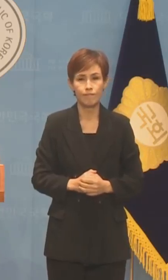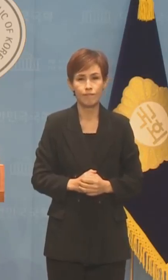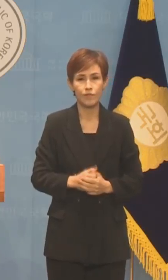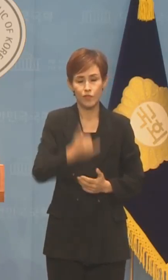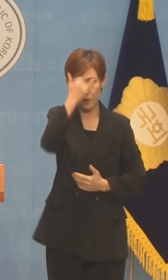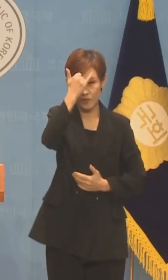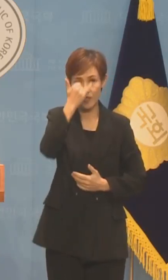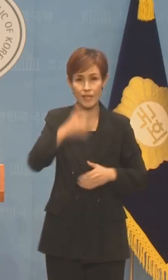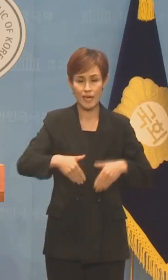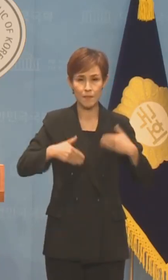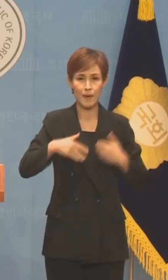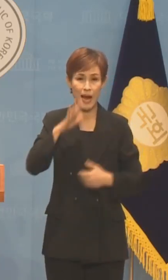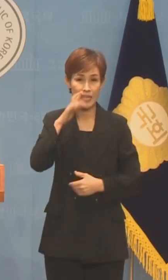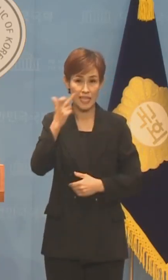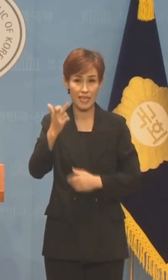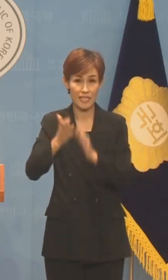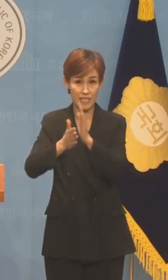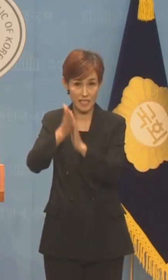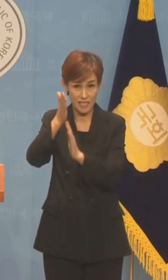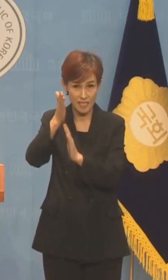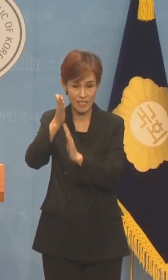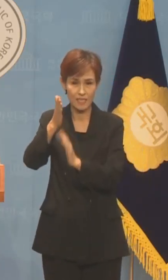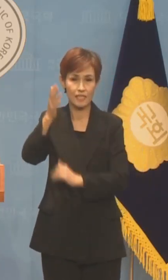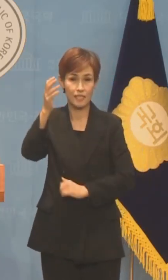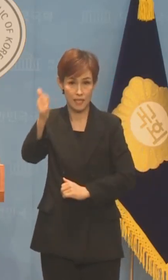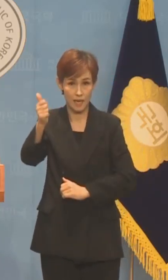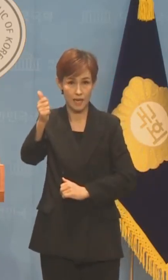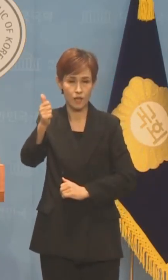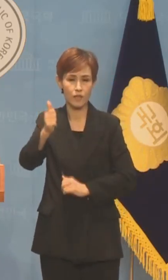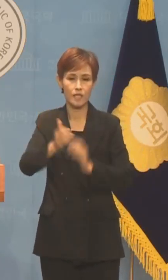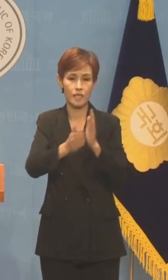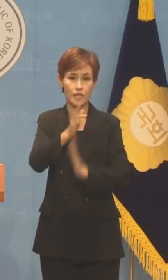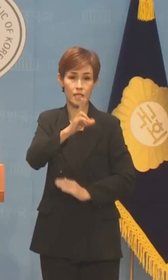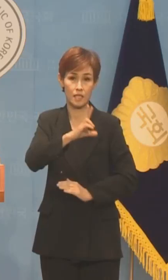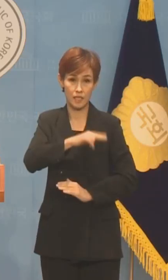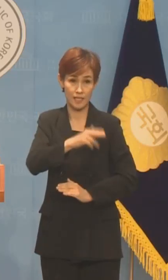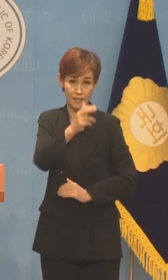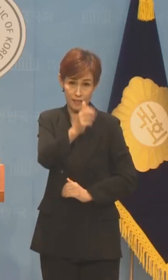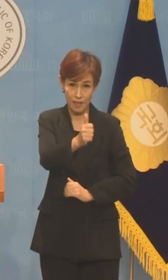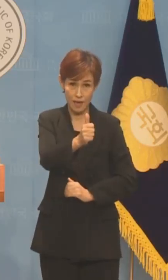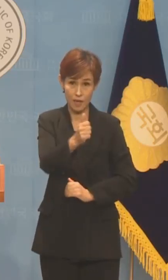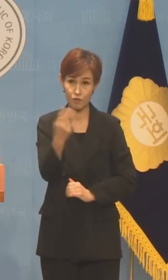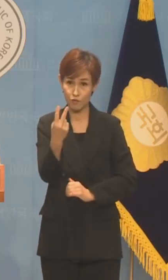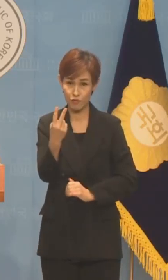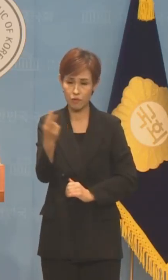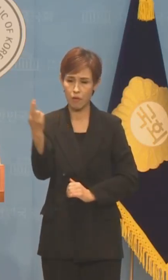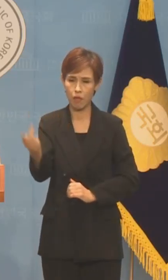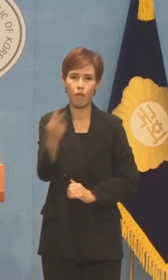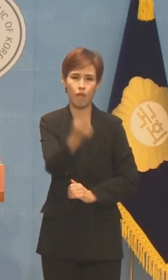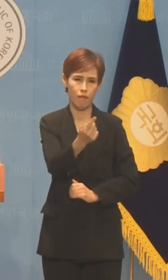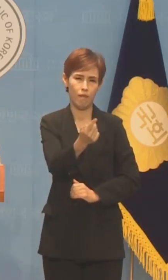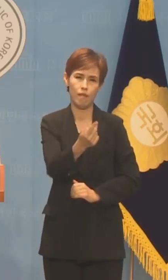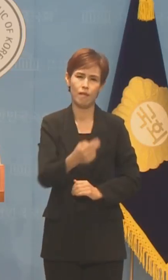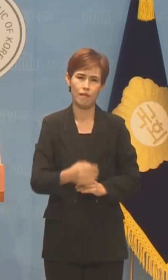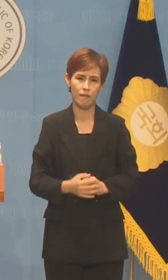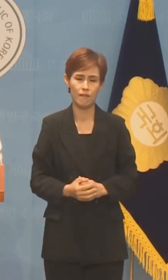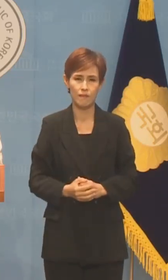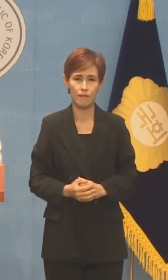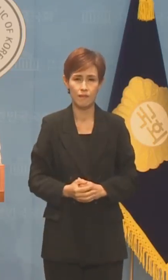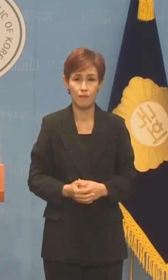충남 아산시는 서열 1, 2위인 시장과 시의회 의장이 나란히 공석인 채로